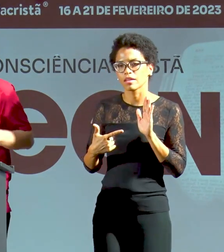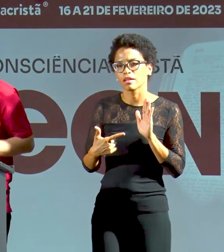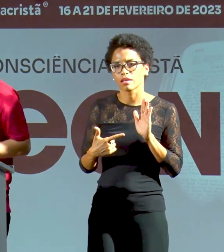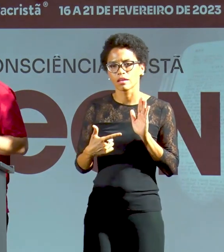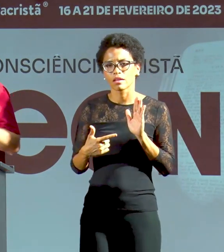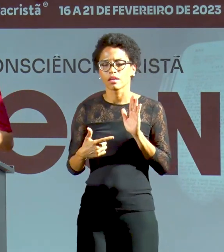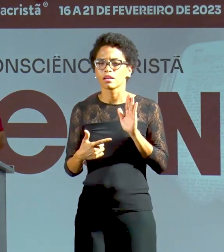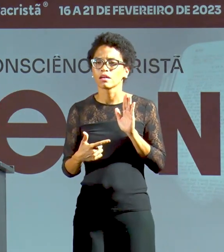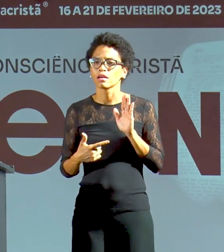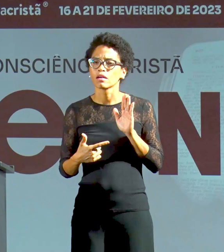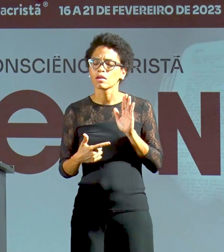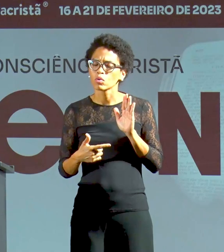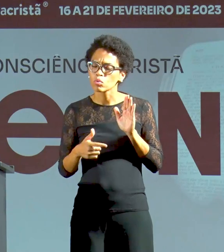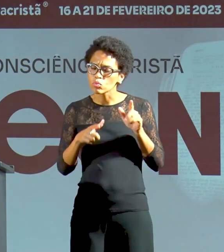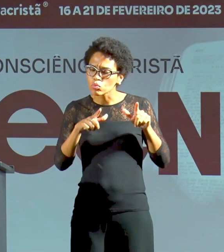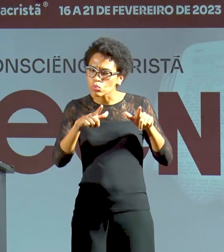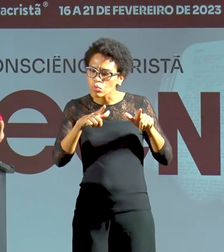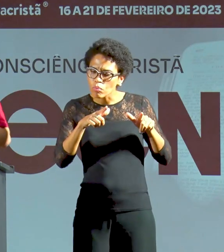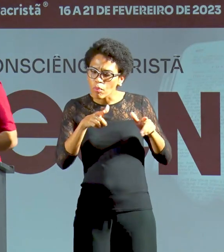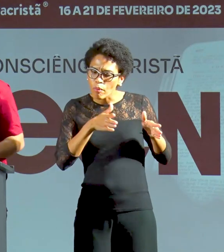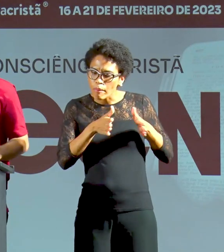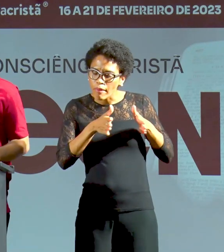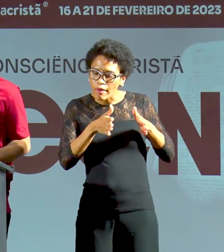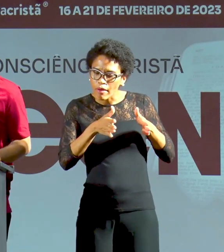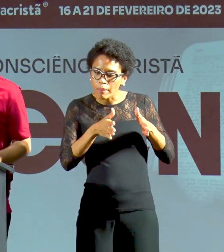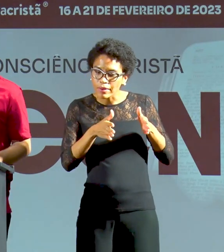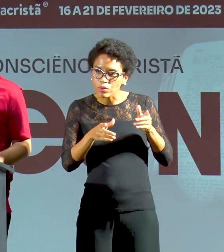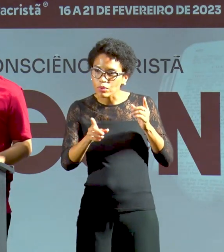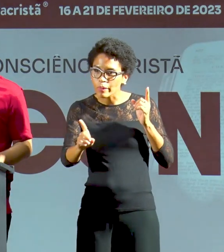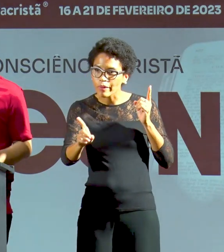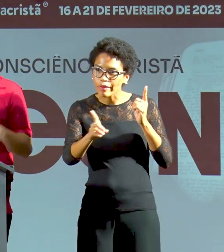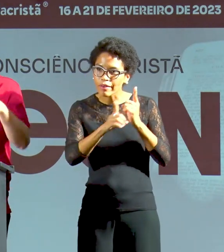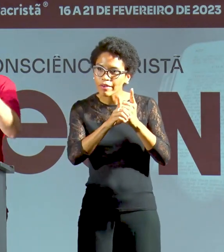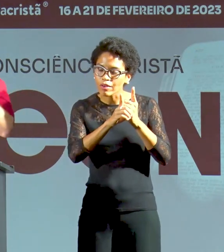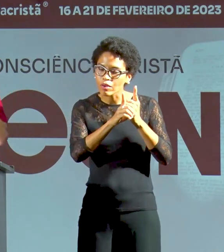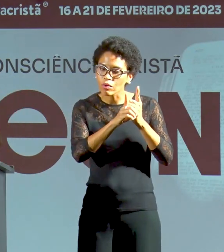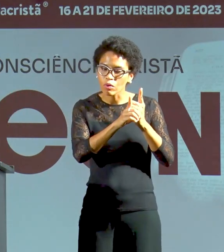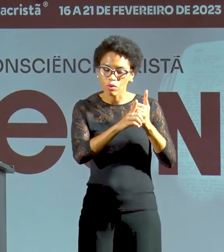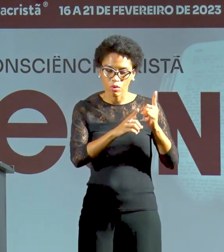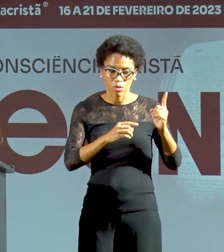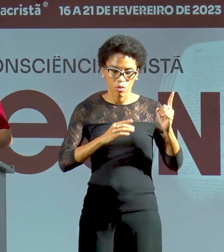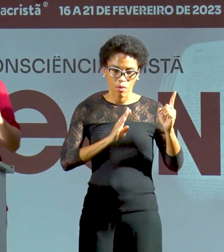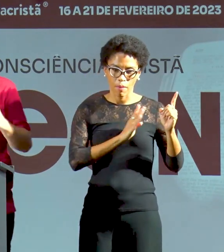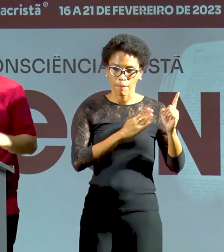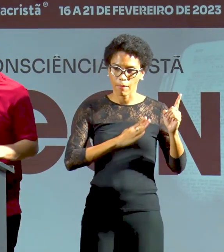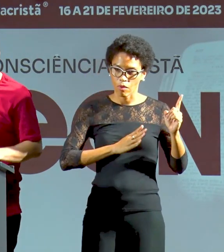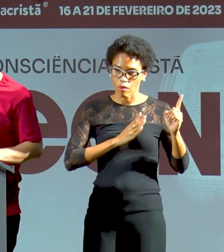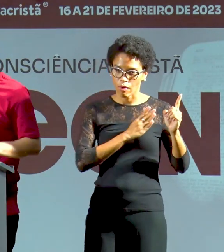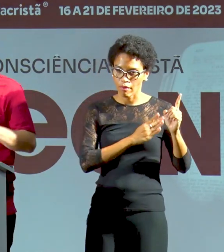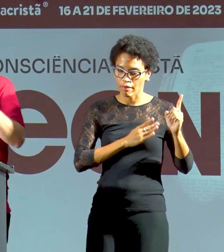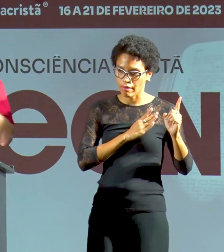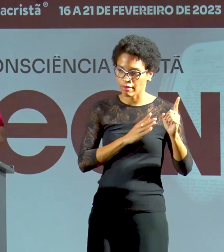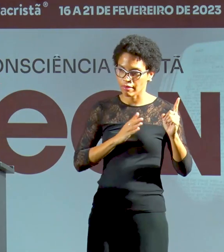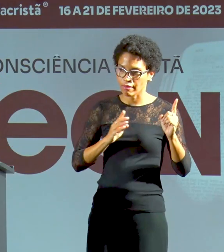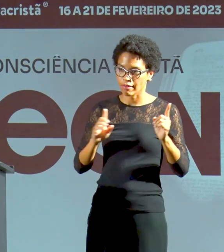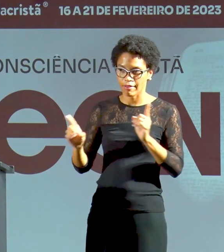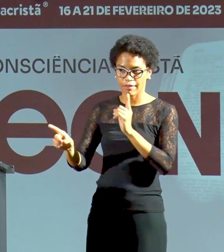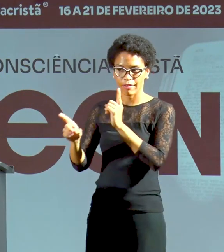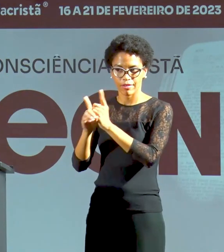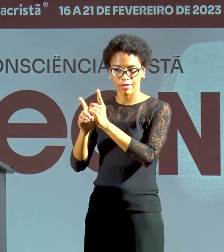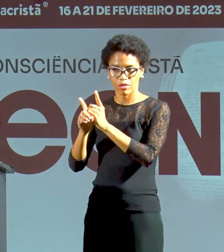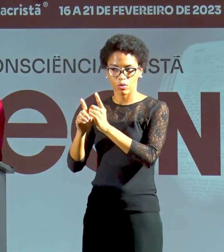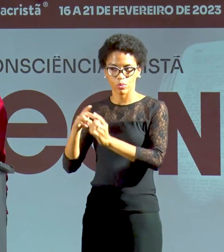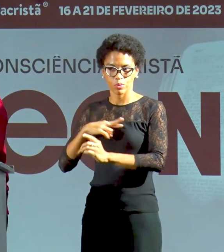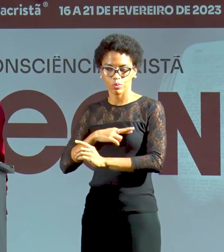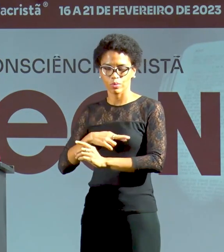é onde nós temos um encontro de Rute com Boaz vamos lá galera atenção aqui porque nós sempre tá acabando é